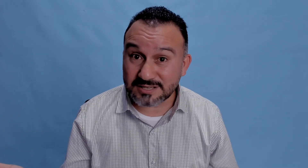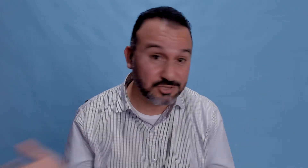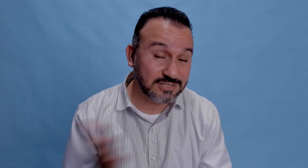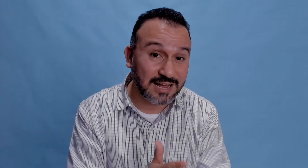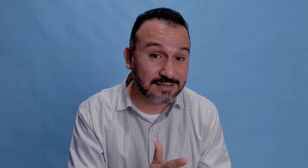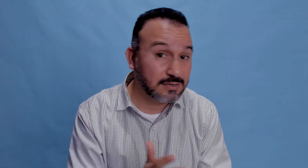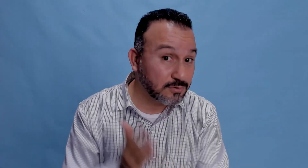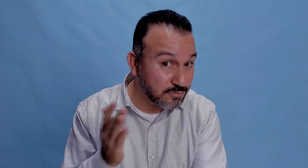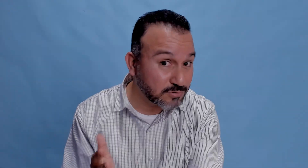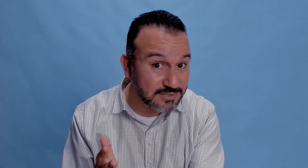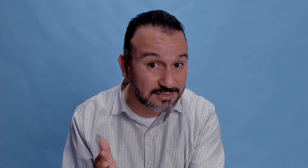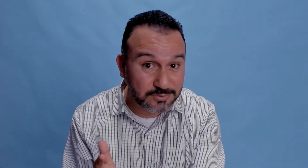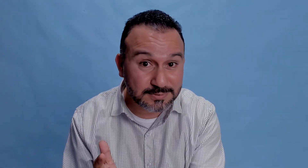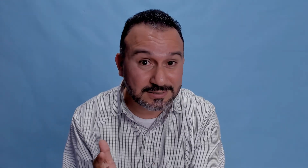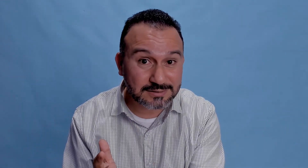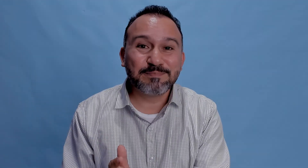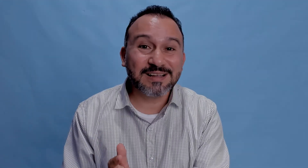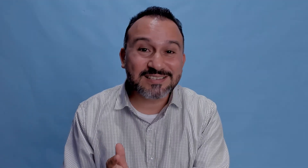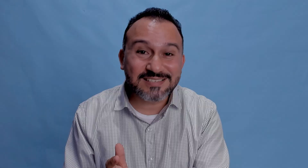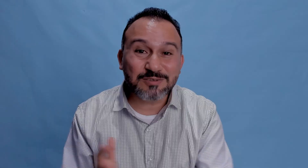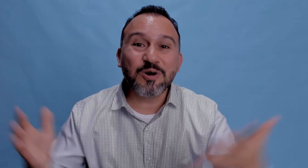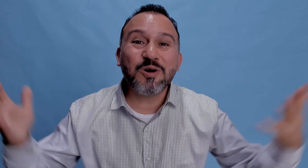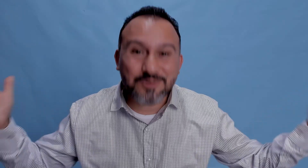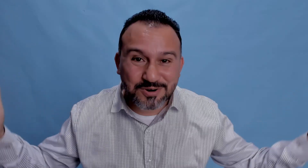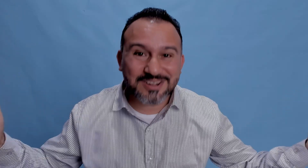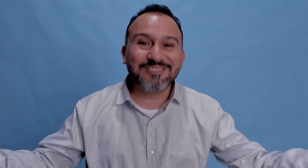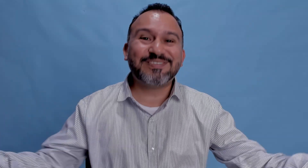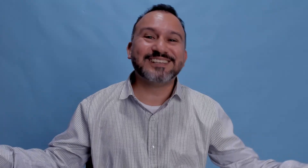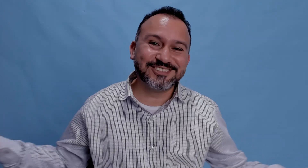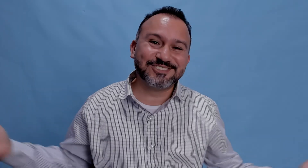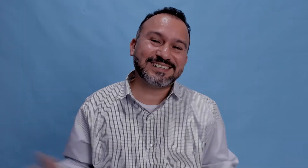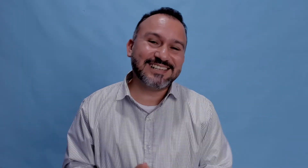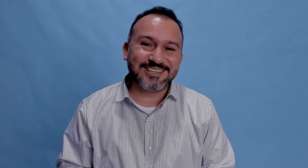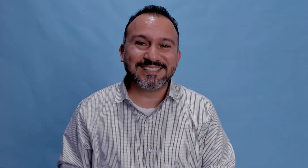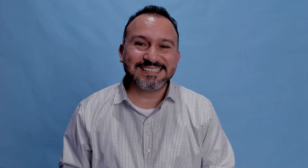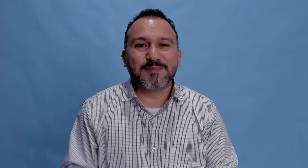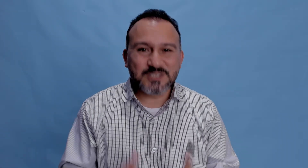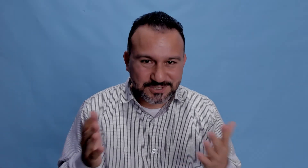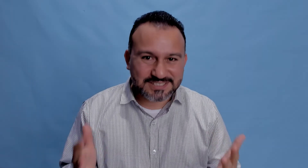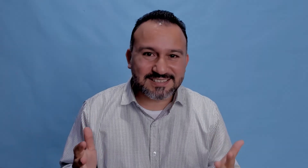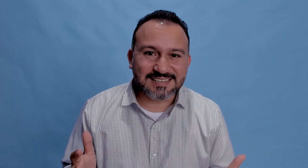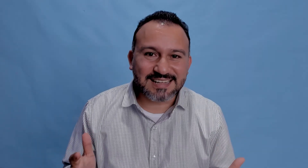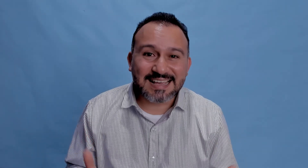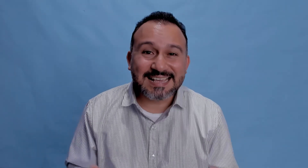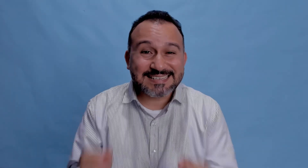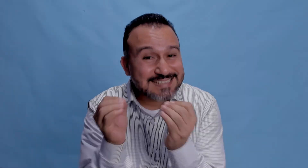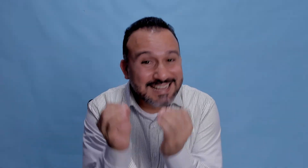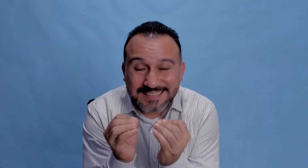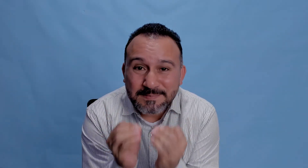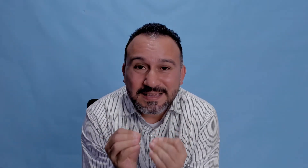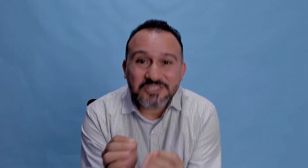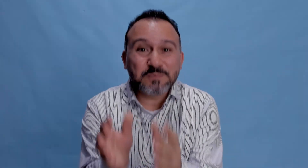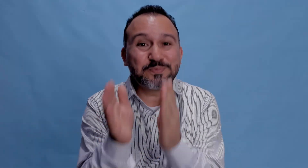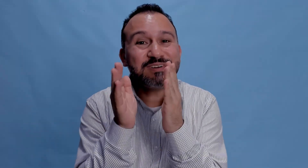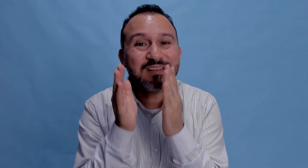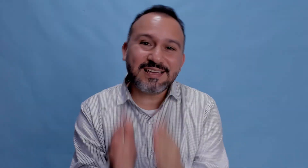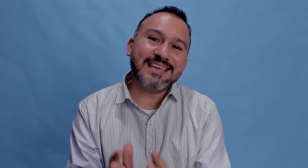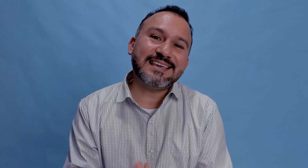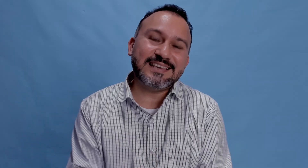de nada com coisa nenhuma. Parecia um robô falando outra língua. Mas eu vou te ensinar exatamente por que